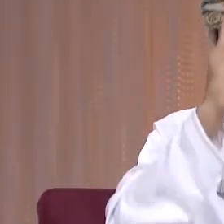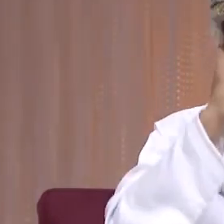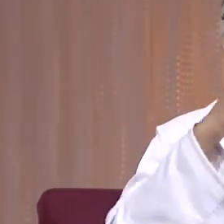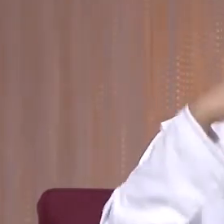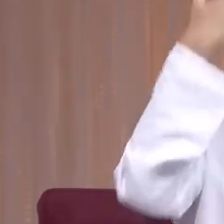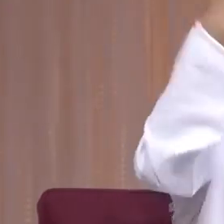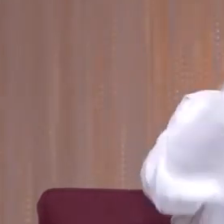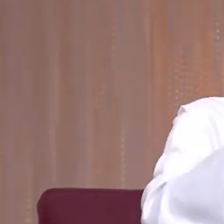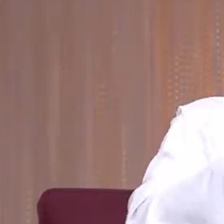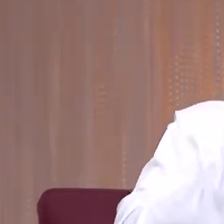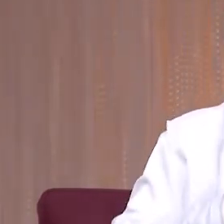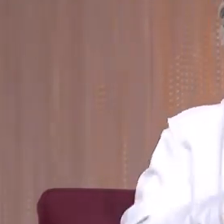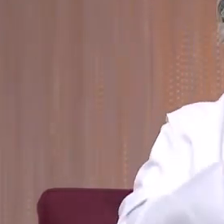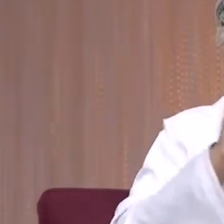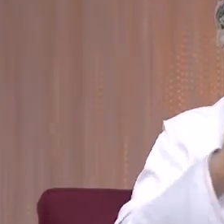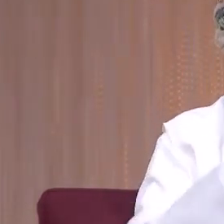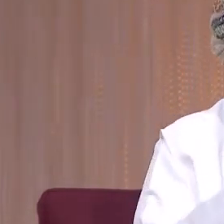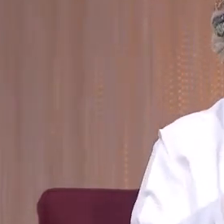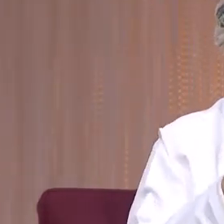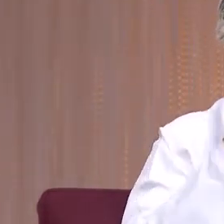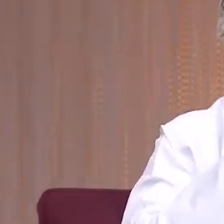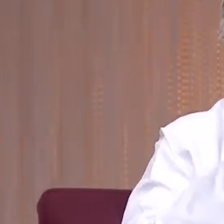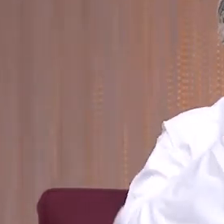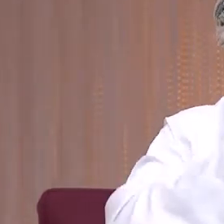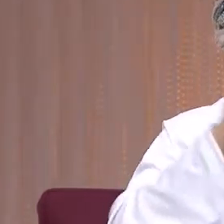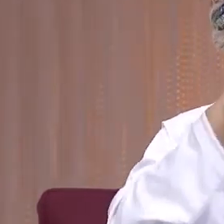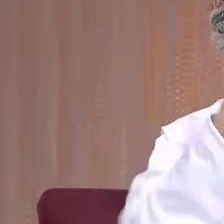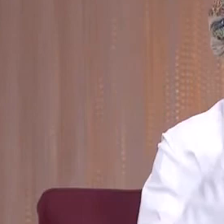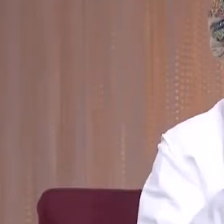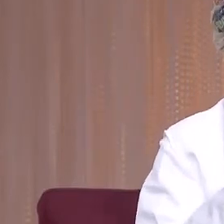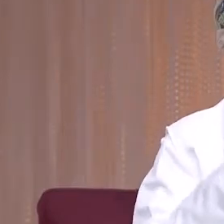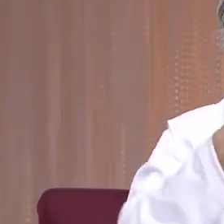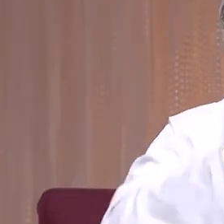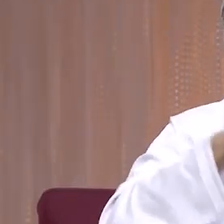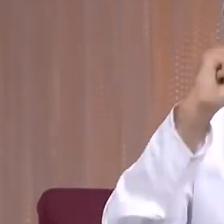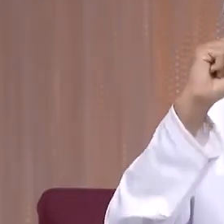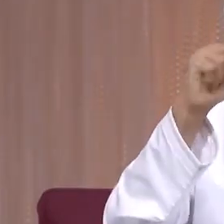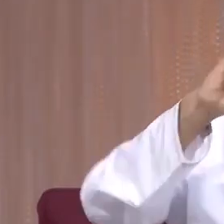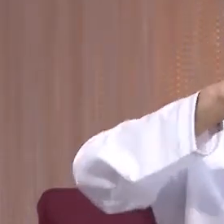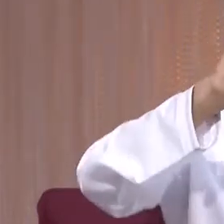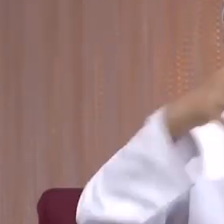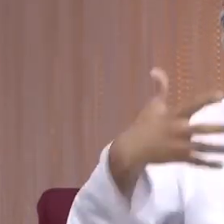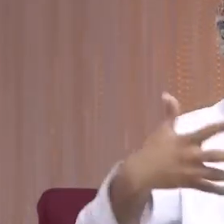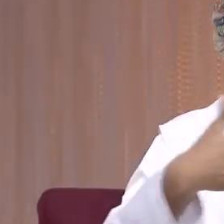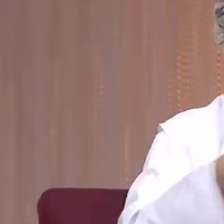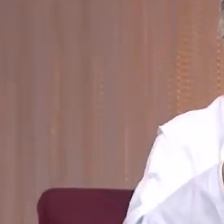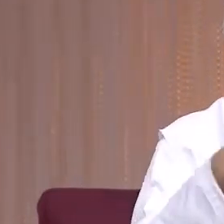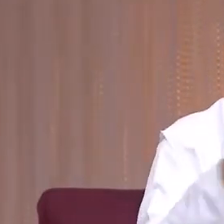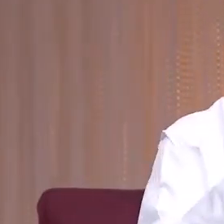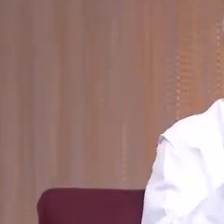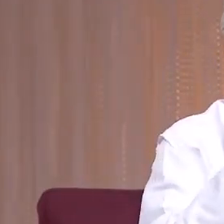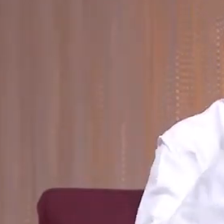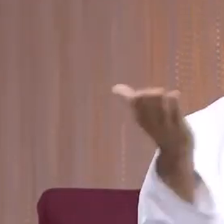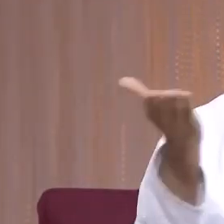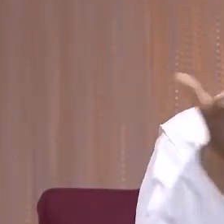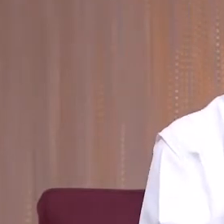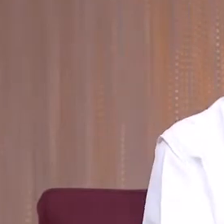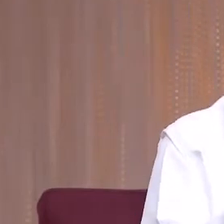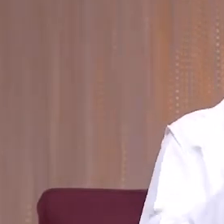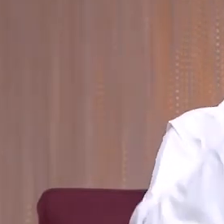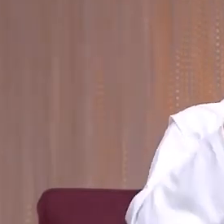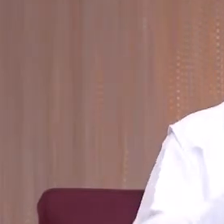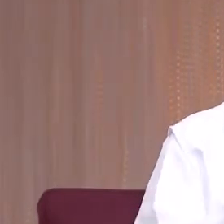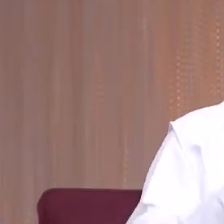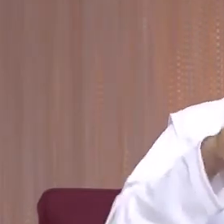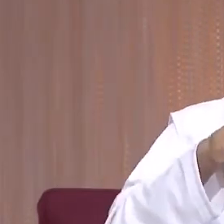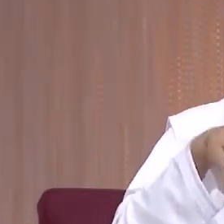مثل هذه المؤتمرات أيضا والملتقيات للجمعية الإعاقة الخليجية سواء عن طريق وزارة التنمية